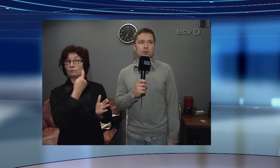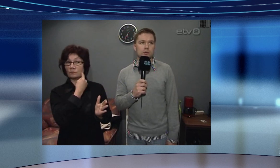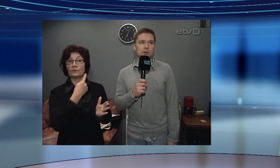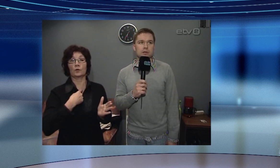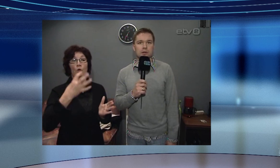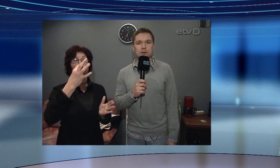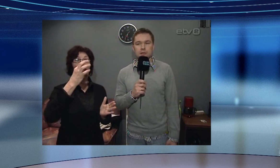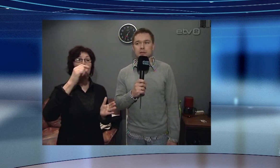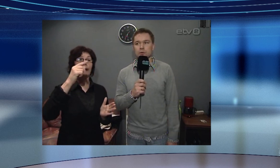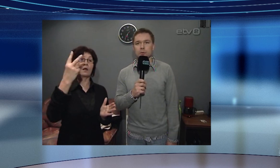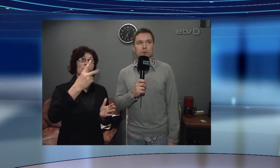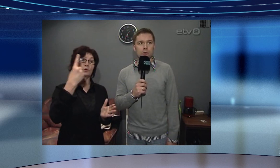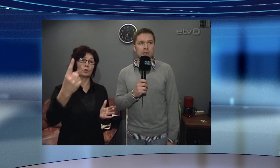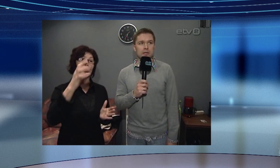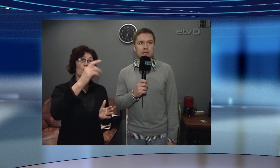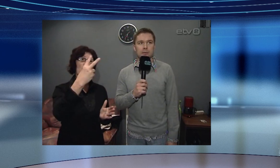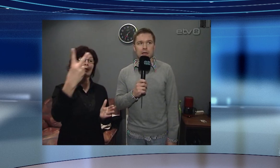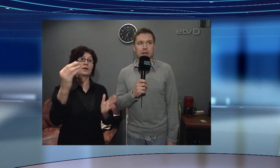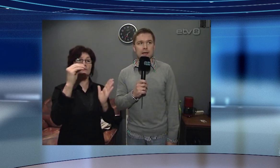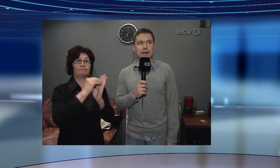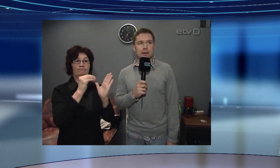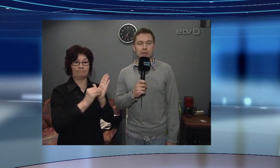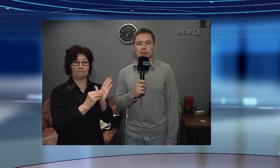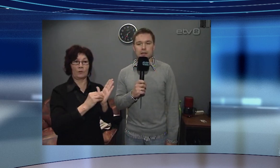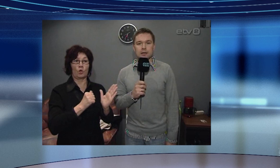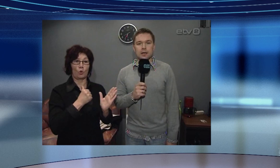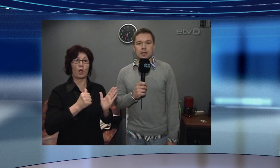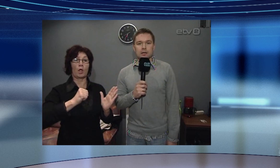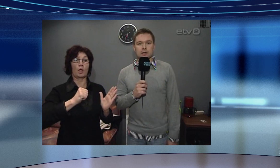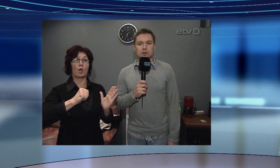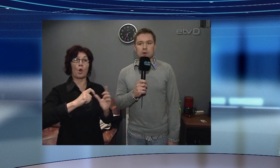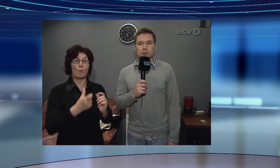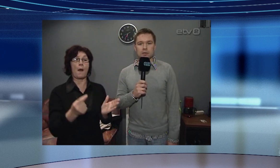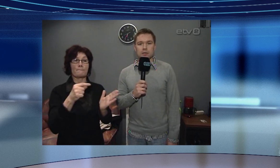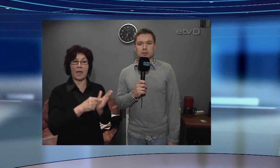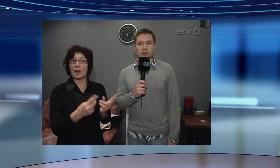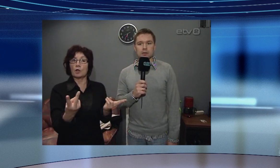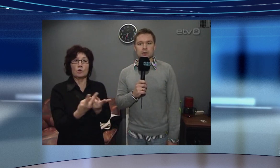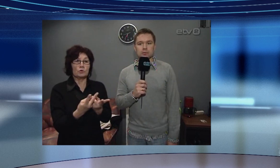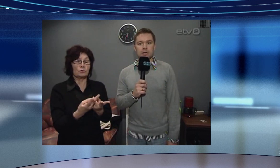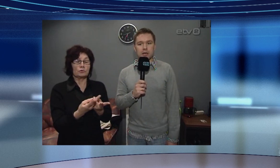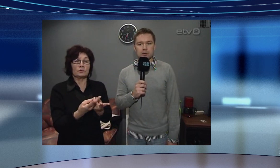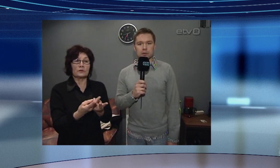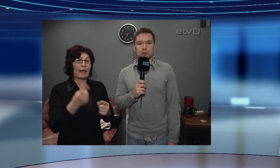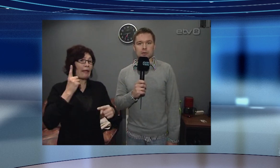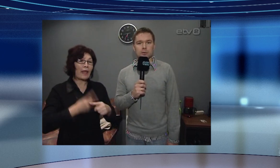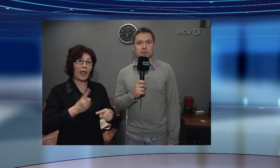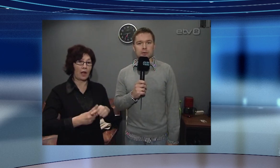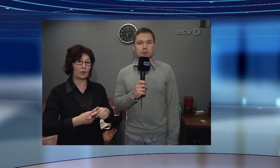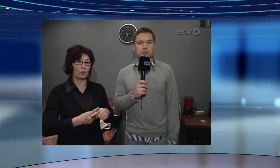021, 022, näiteks tuleb juhiluvadele selline märge peale. Rohkem sellist keeldu, nagu et nemad ei või nüüd